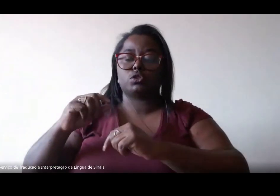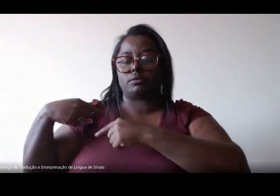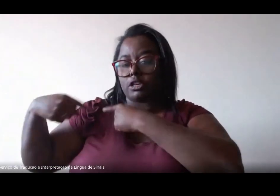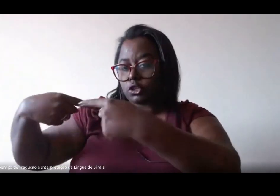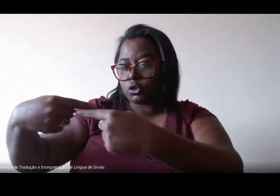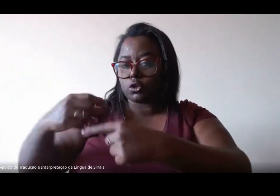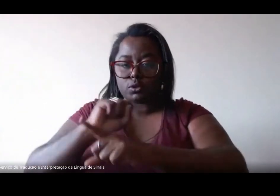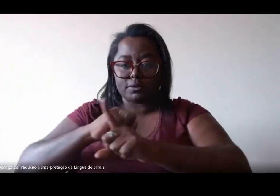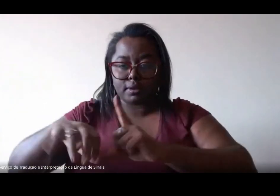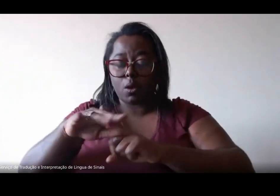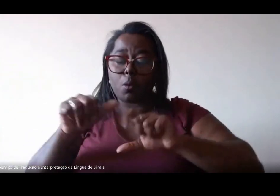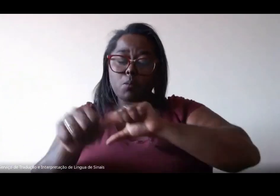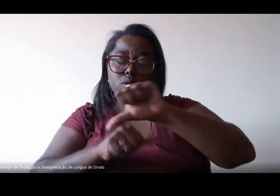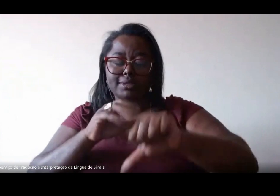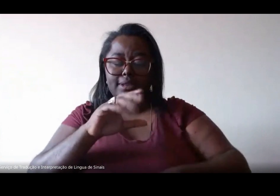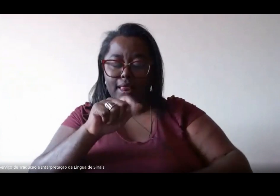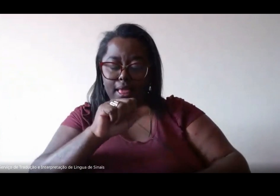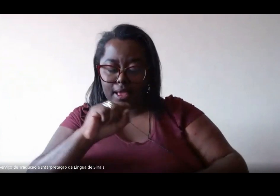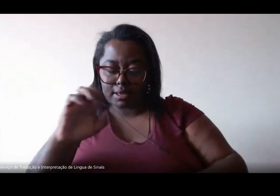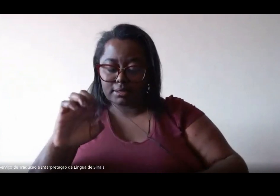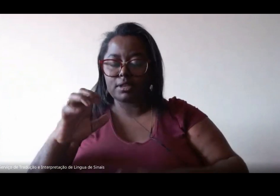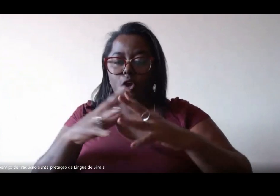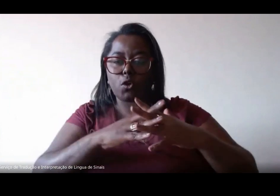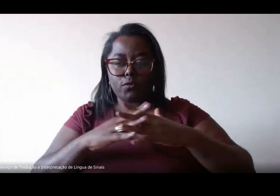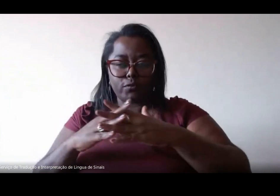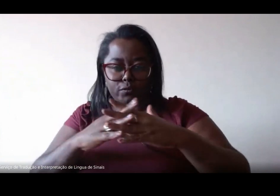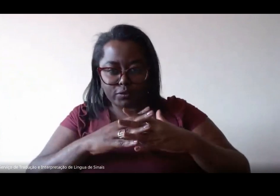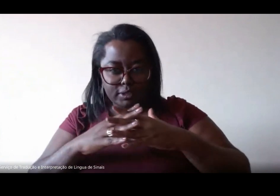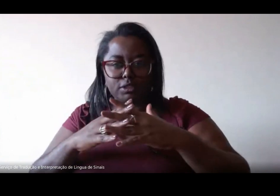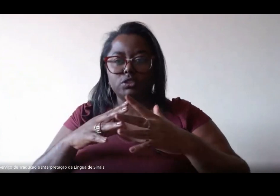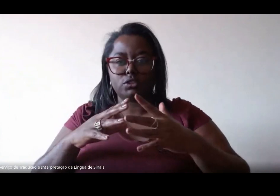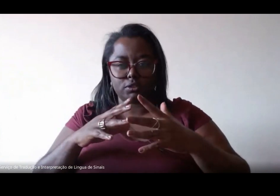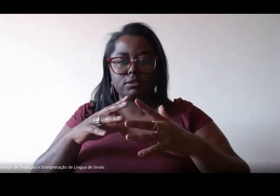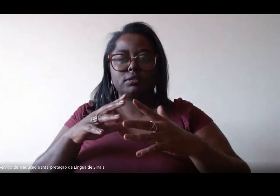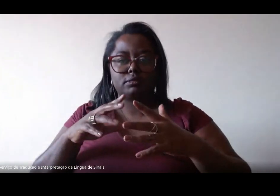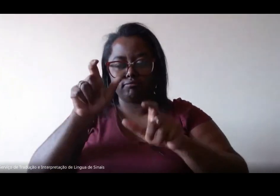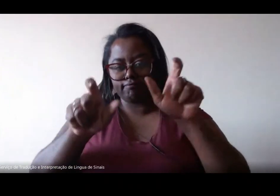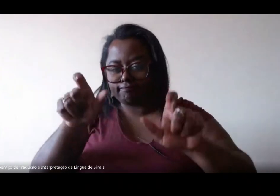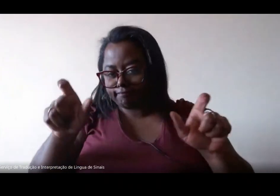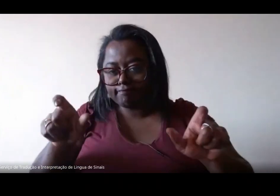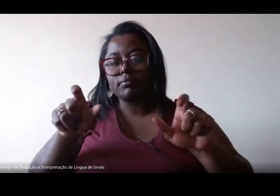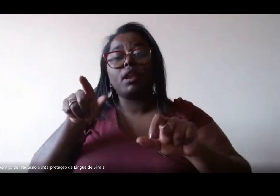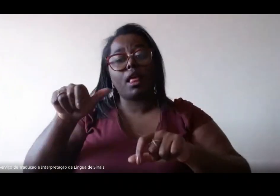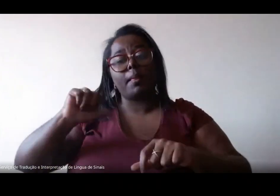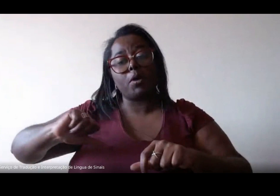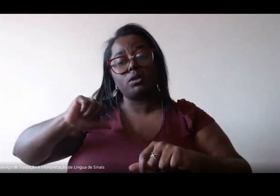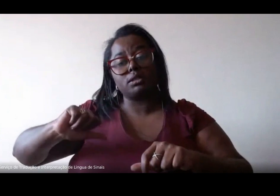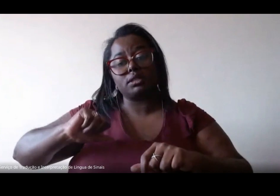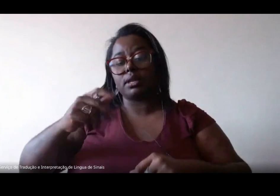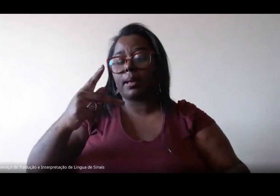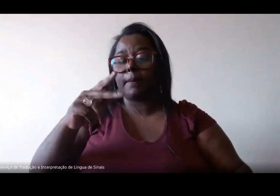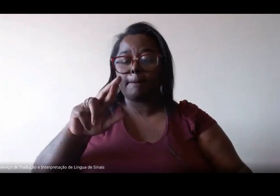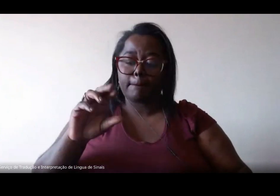social, mudanças de classe e conflitos de identidades em diferentes indivíduos. É bolsista de produtividade